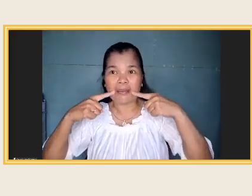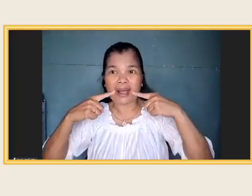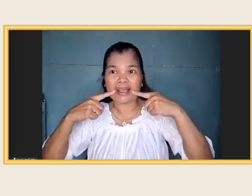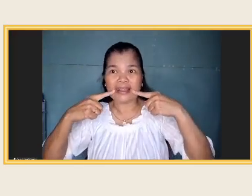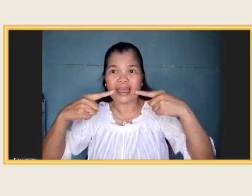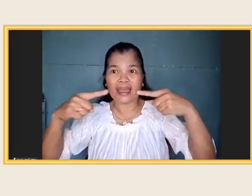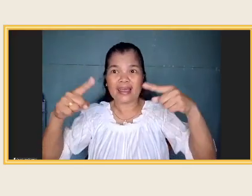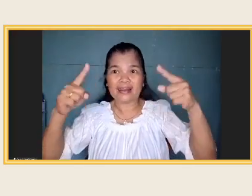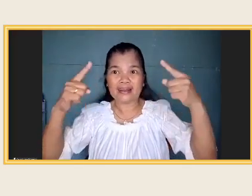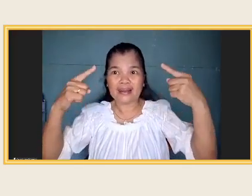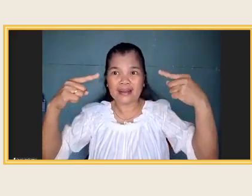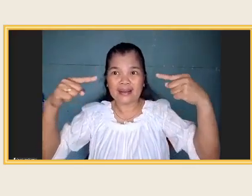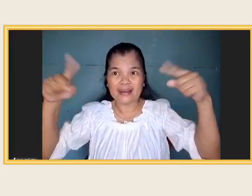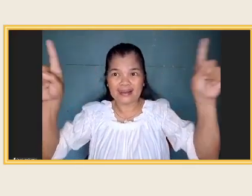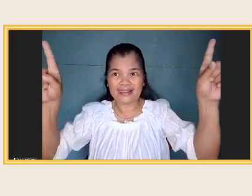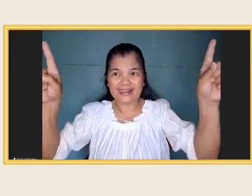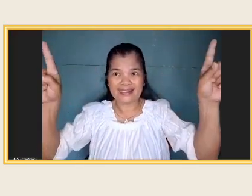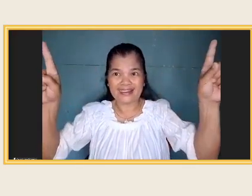Dalawang kamay. Then,